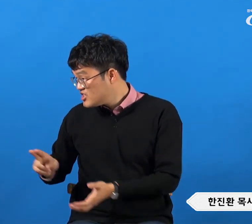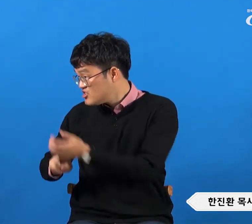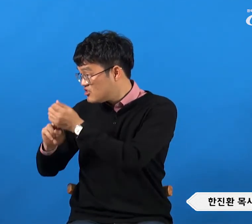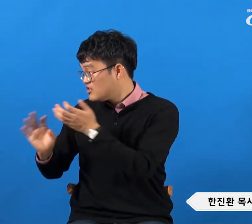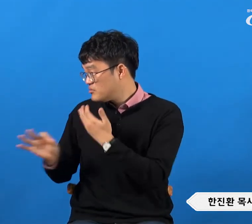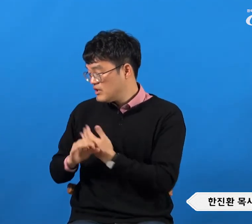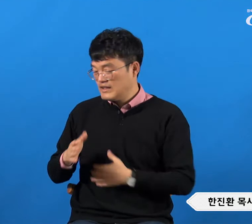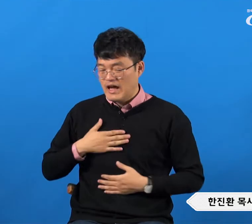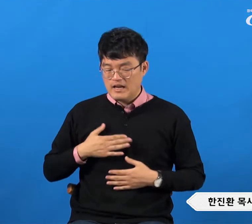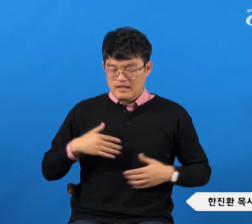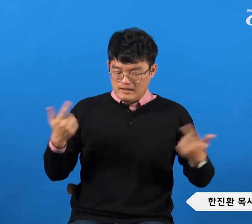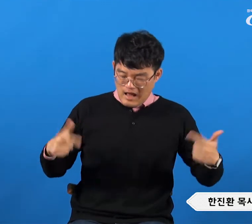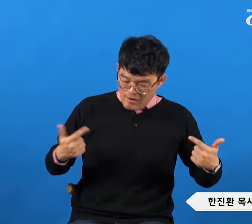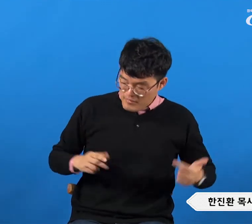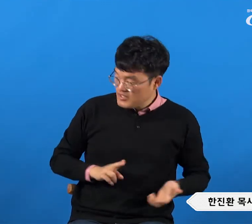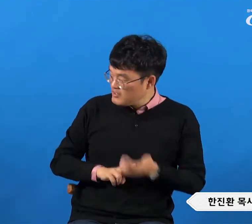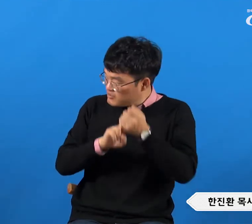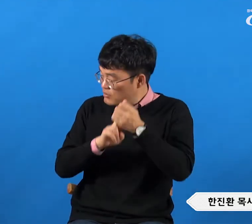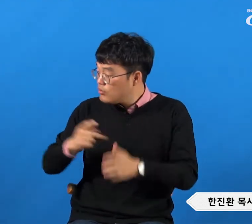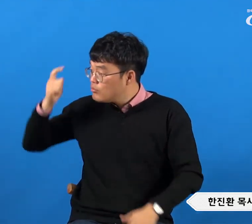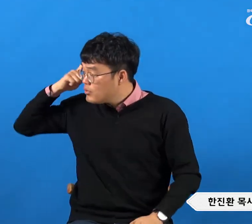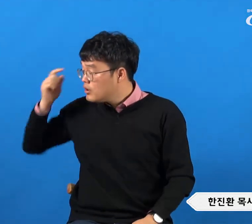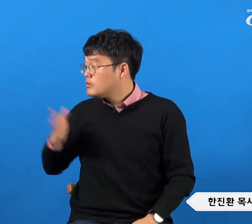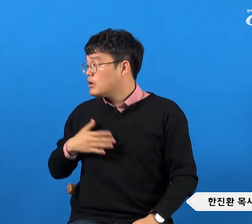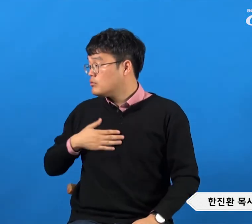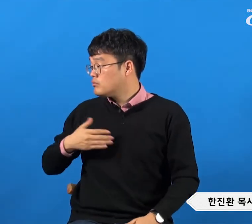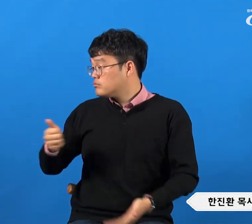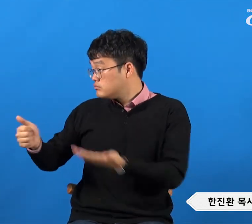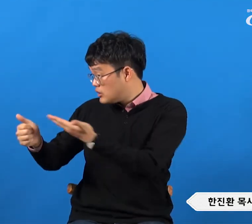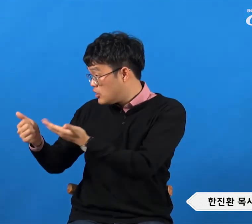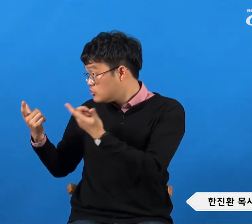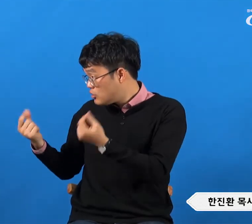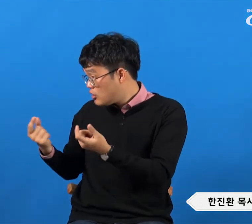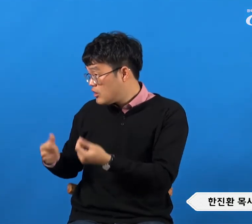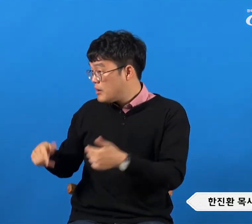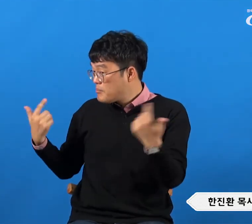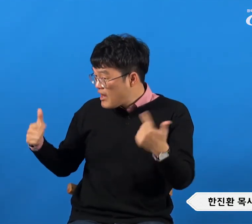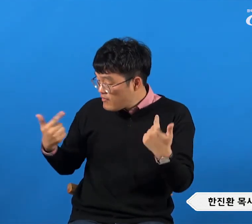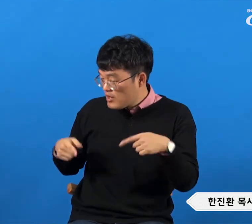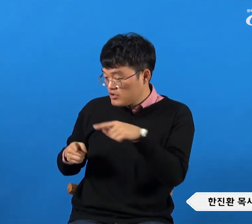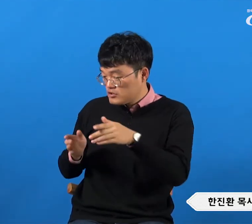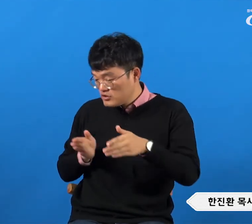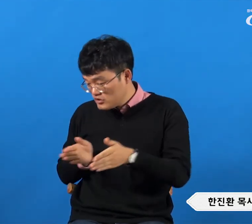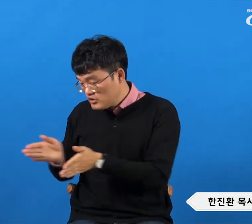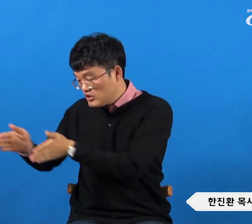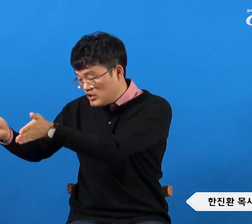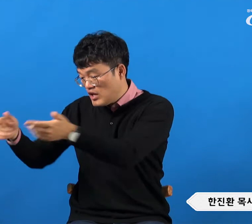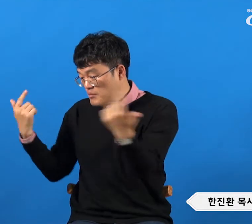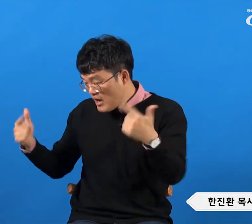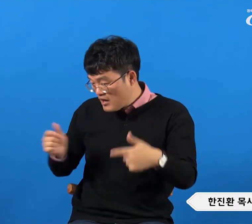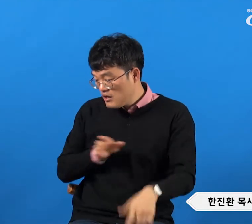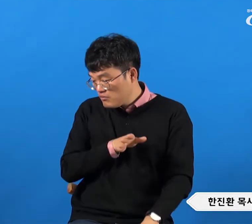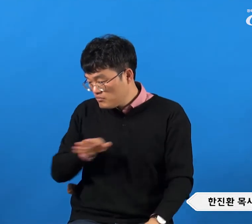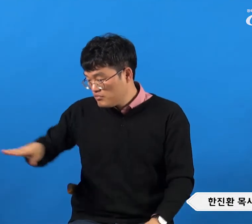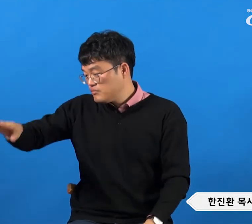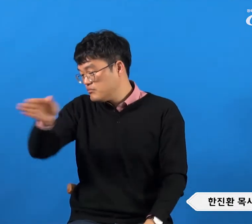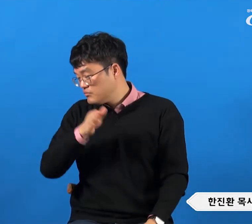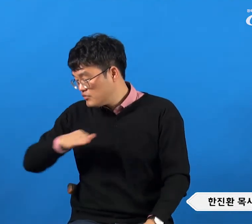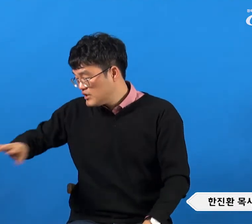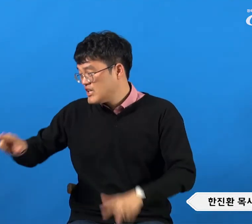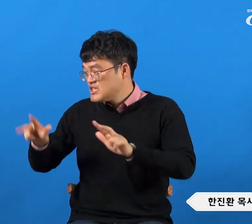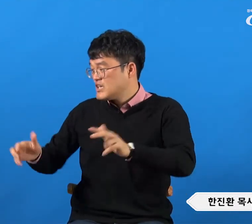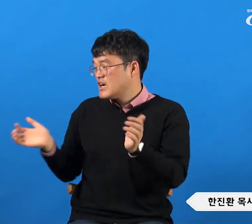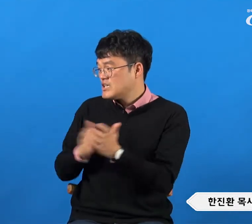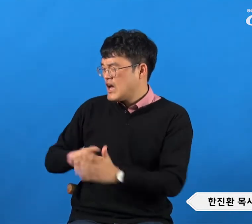날마다 기적이다. 왜냐하면 나도 자네처럼 꼭 그 길을 매일 다니잖아. 그런데